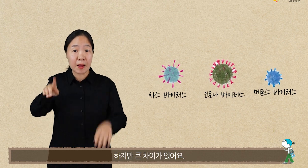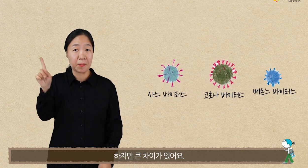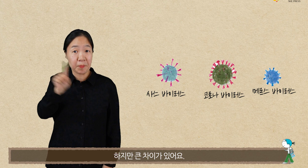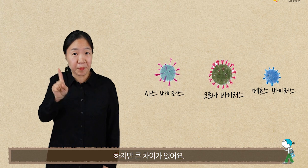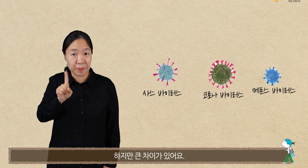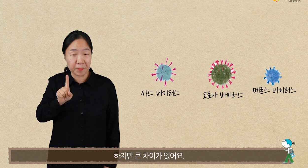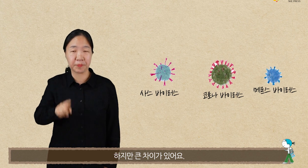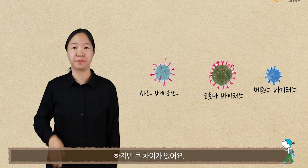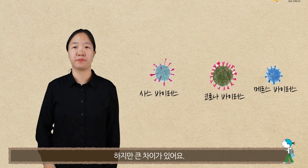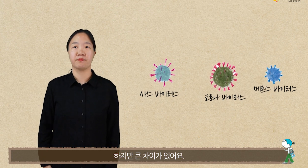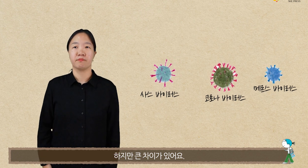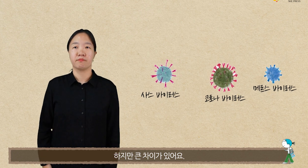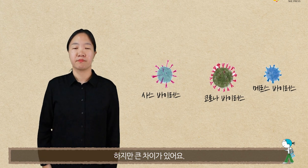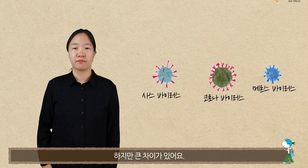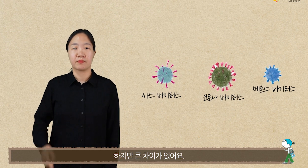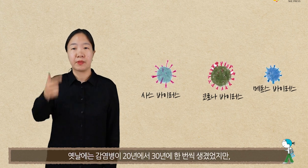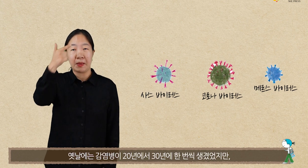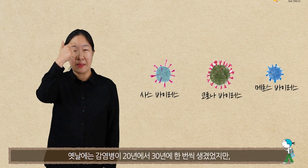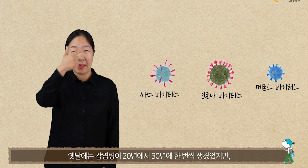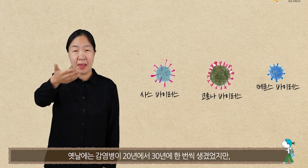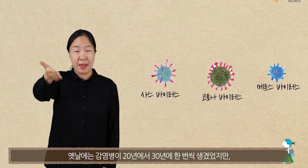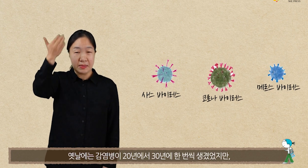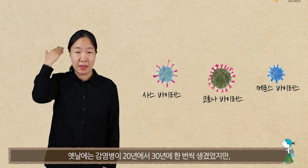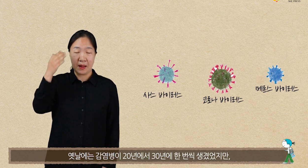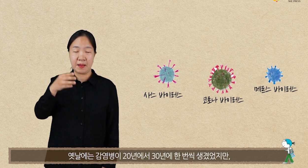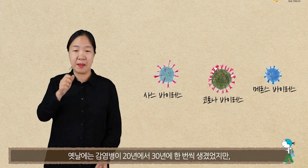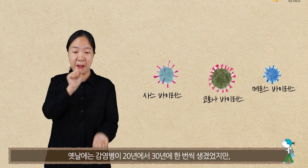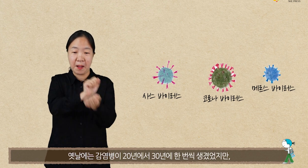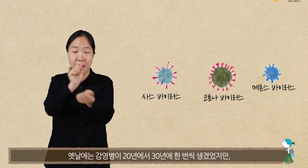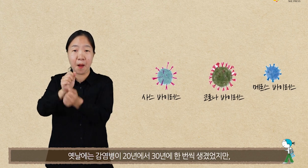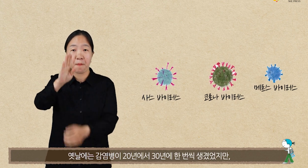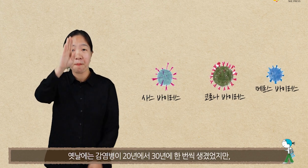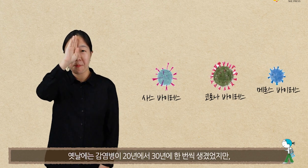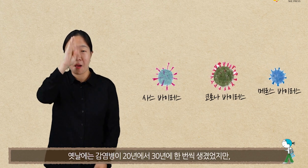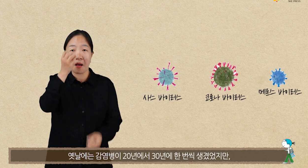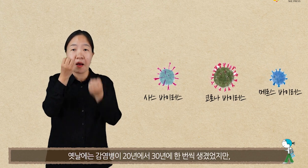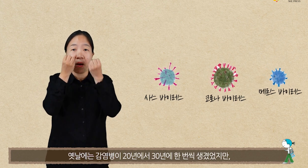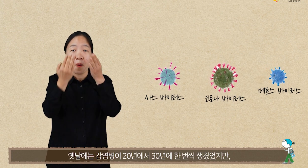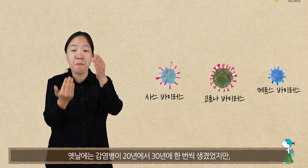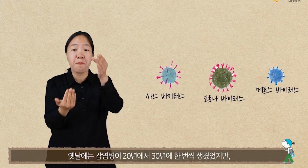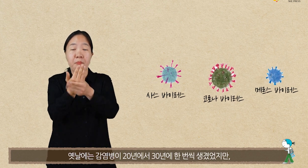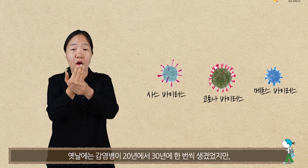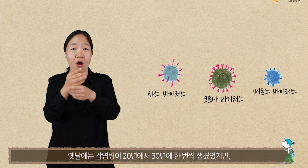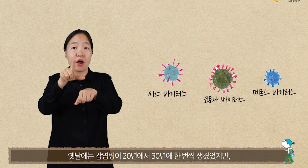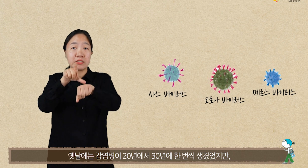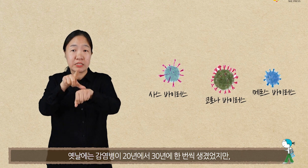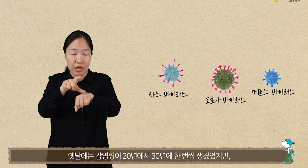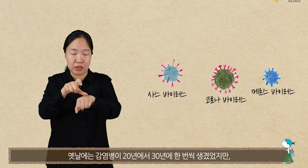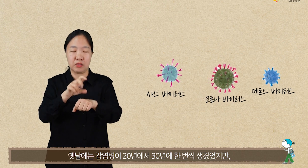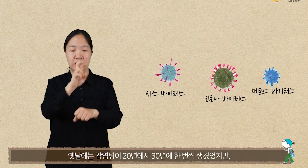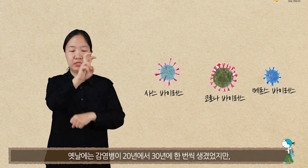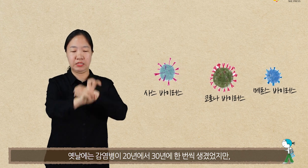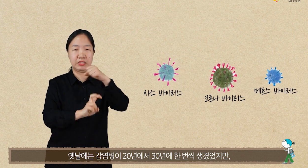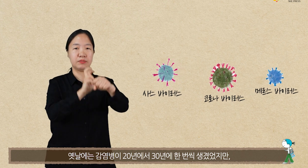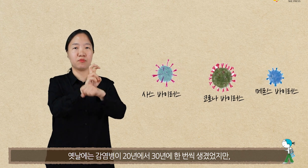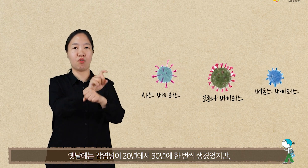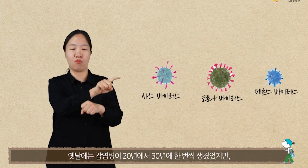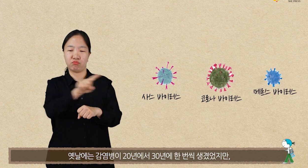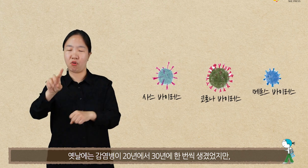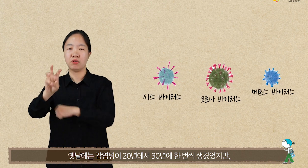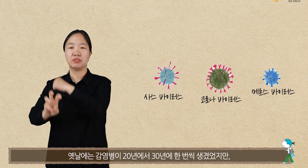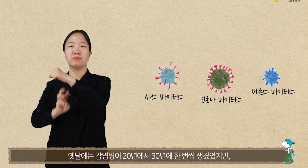하지만 큰 차이가 있어요. 옛날에는 감염병이 20년에서 30년에 한